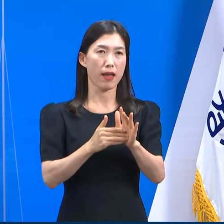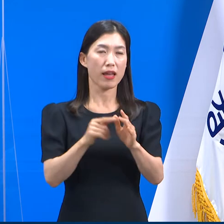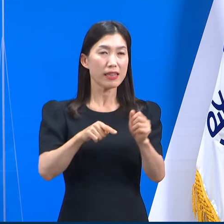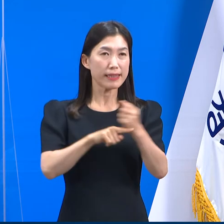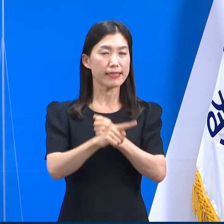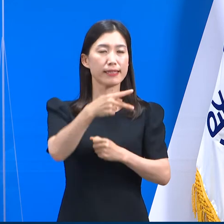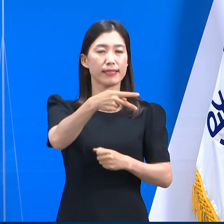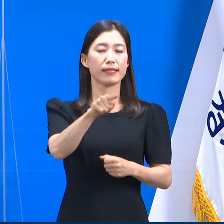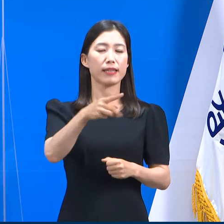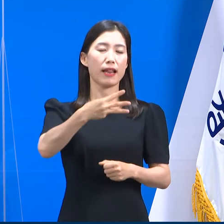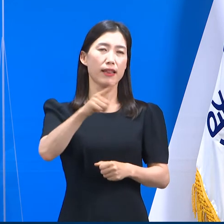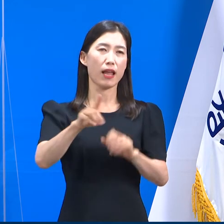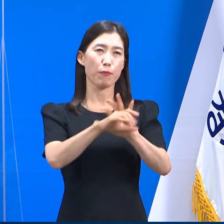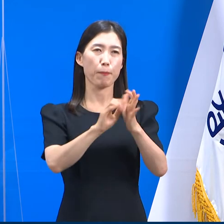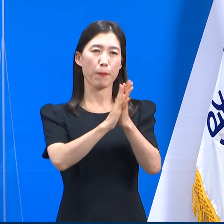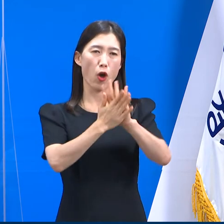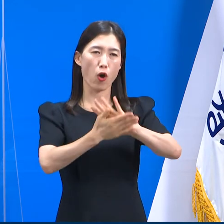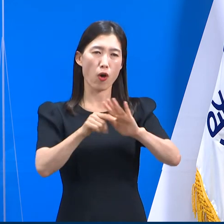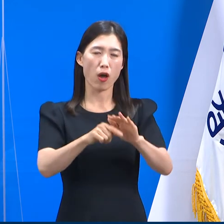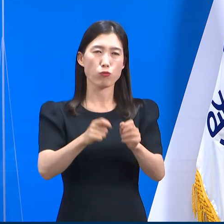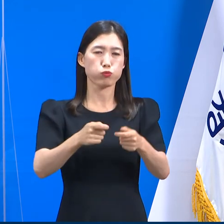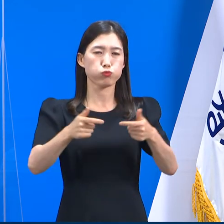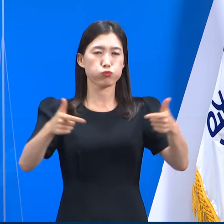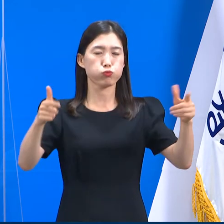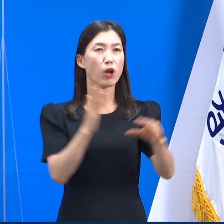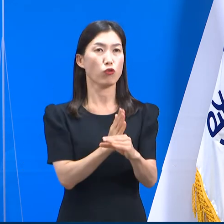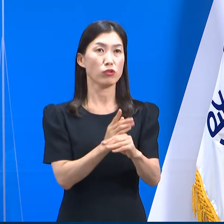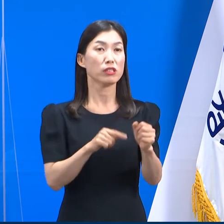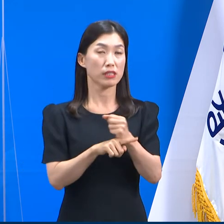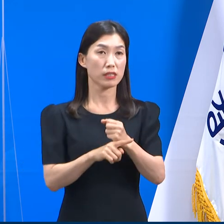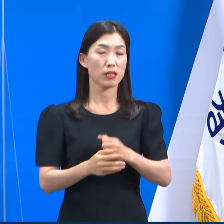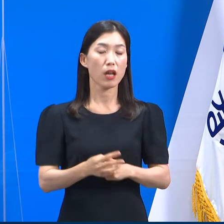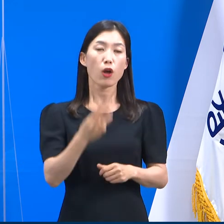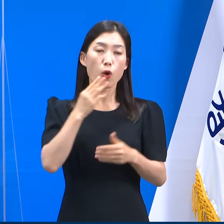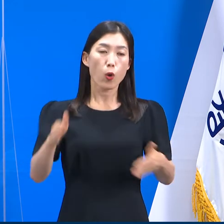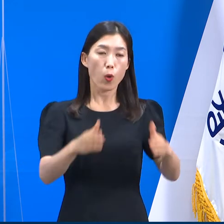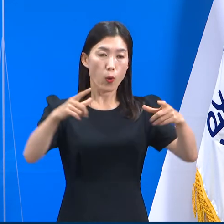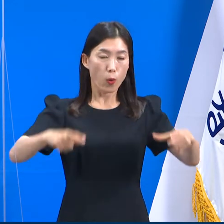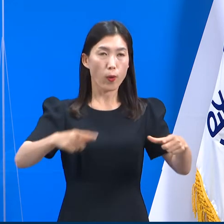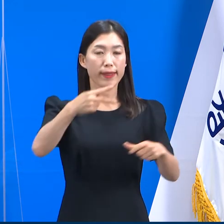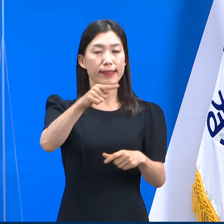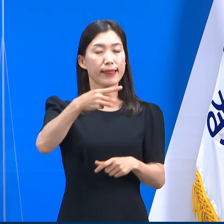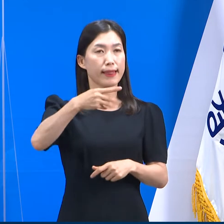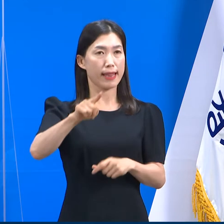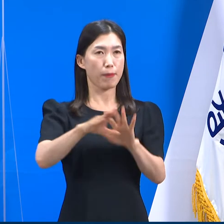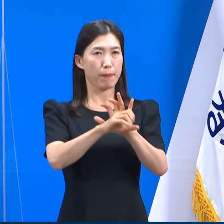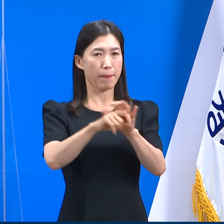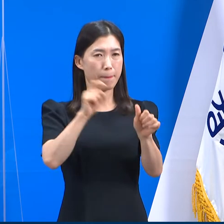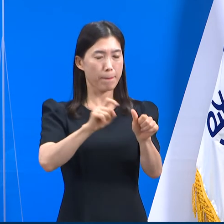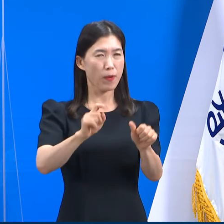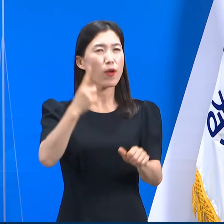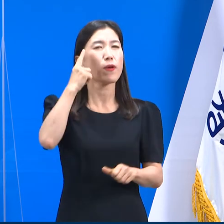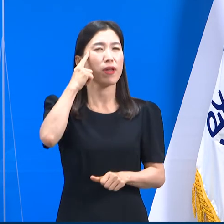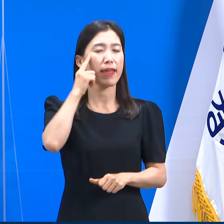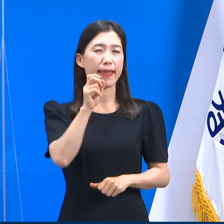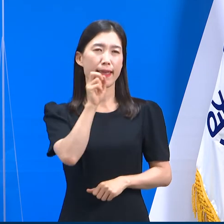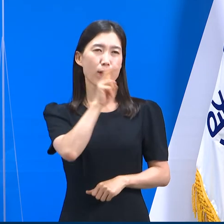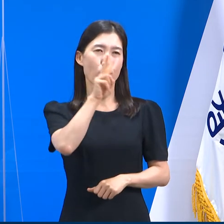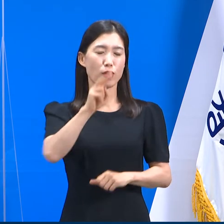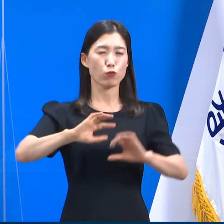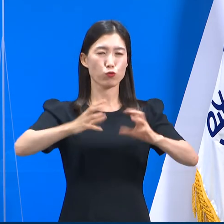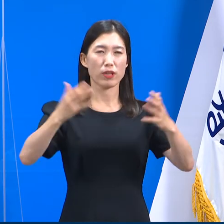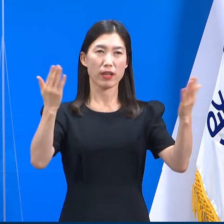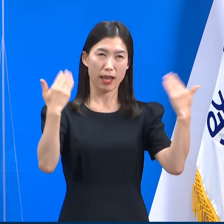빠르게 확산되고 있습니다. 최근 도내에서 델타 변이 집단 발생 사례는 용인시 국제학교 관련